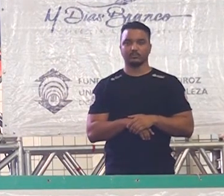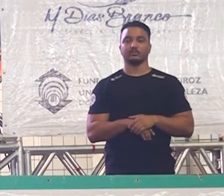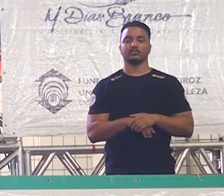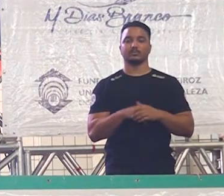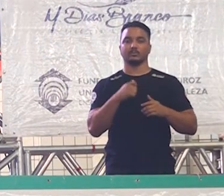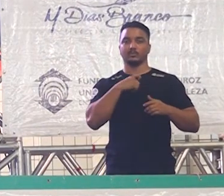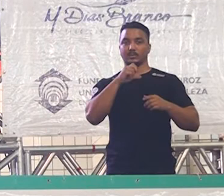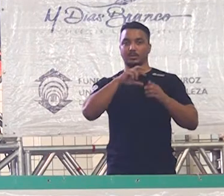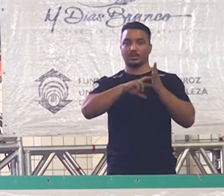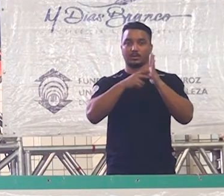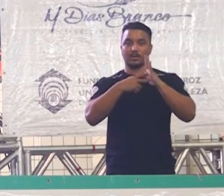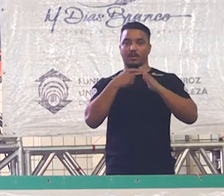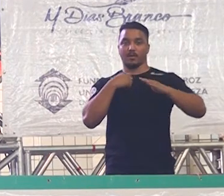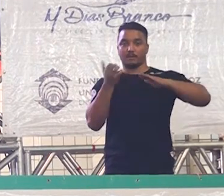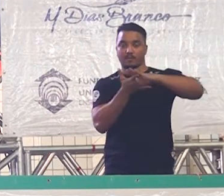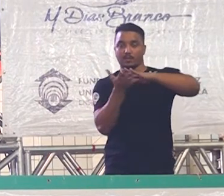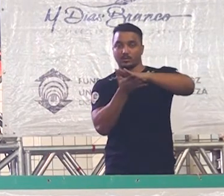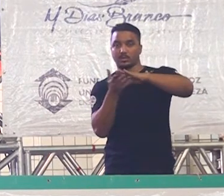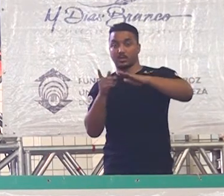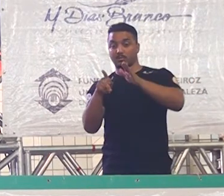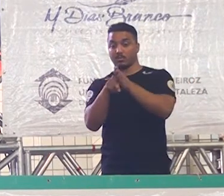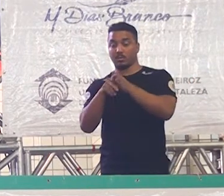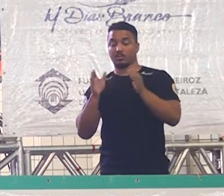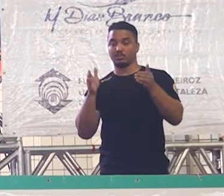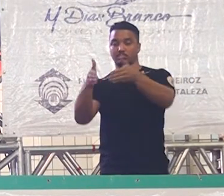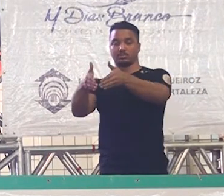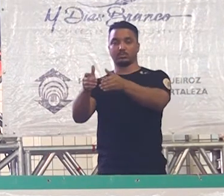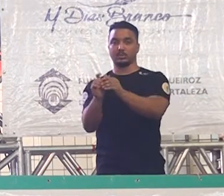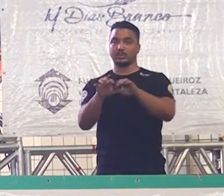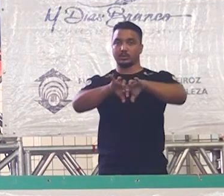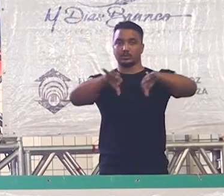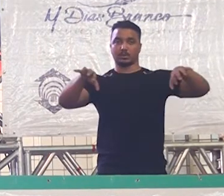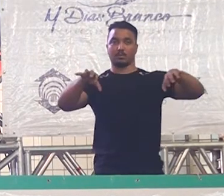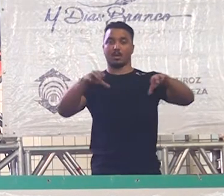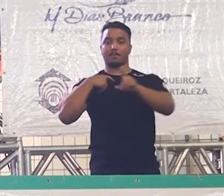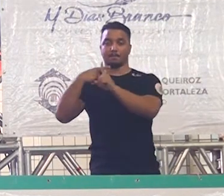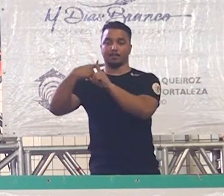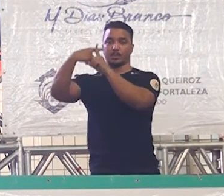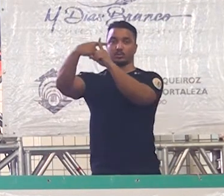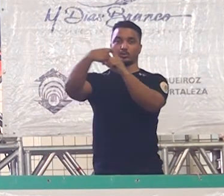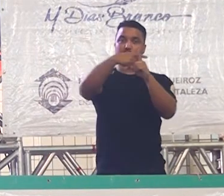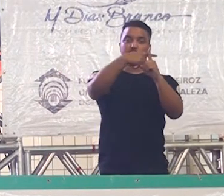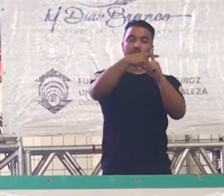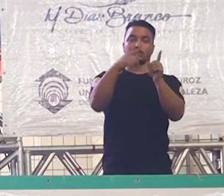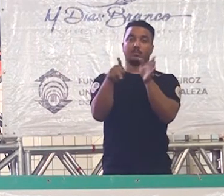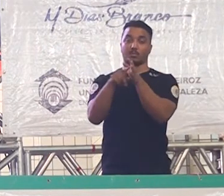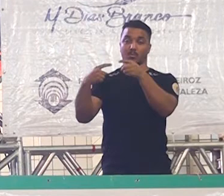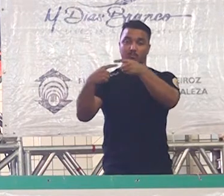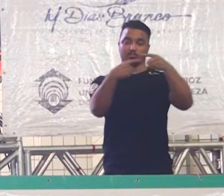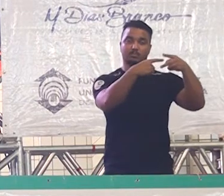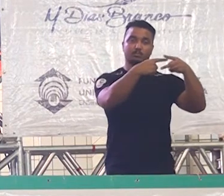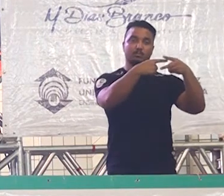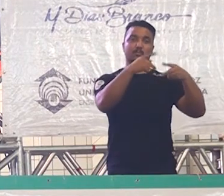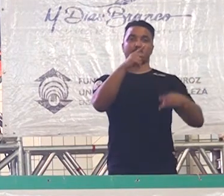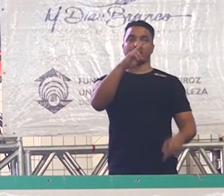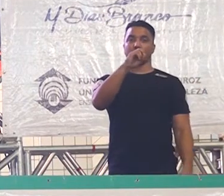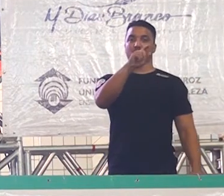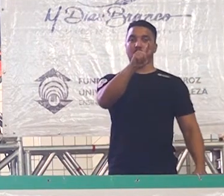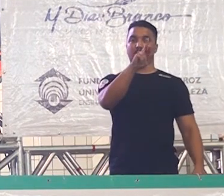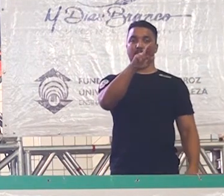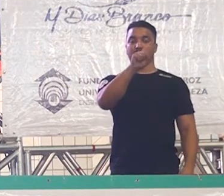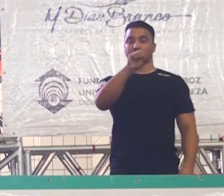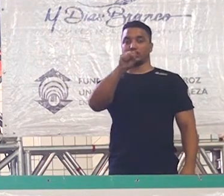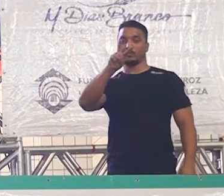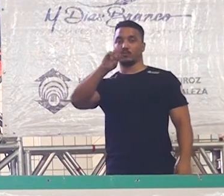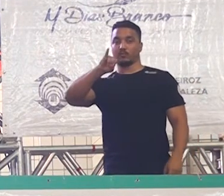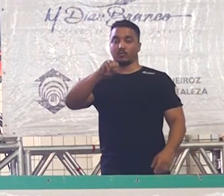A velocidade eu classifico pelo sinal isolado. Velocidade positiva, movimento progressivo. Velocidade